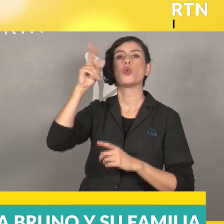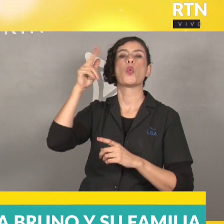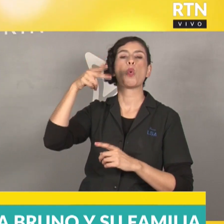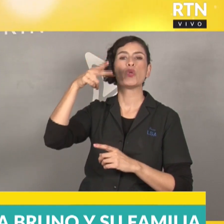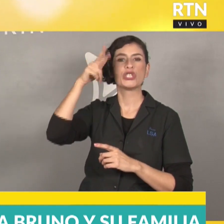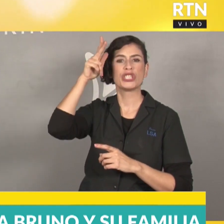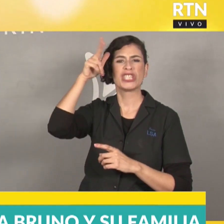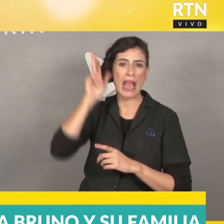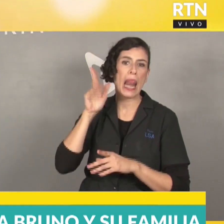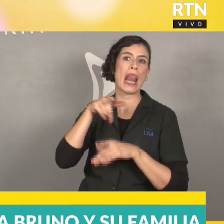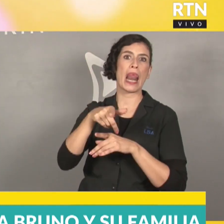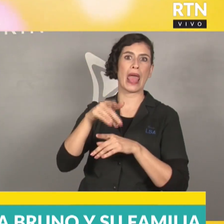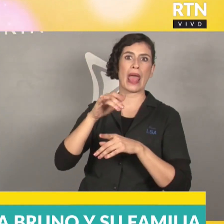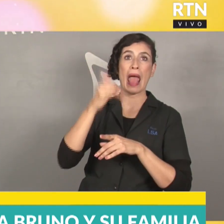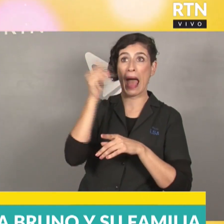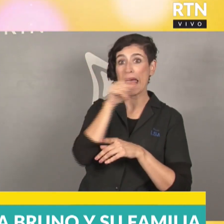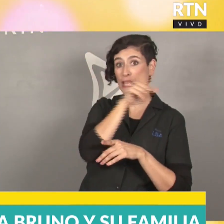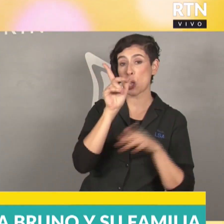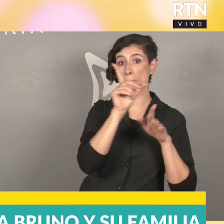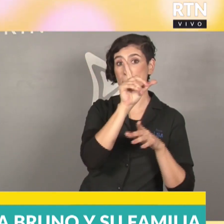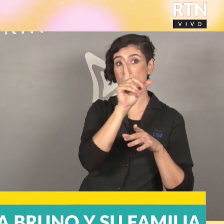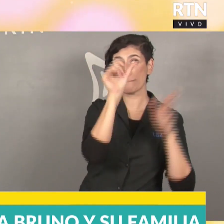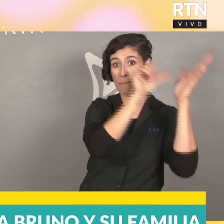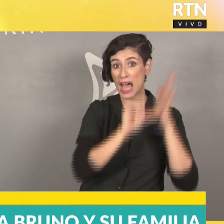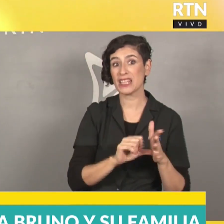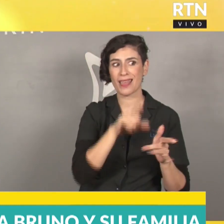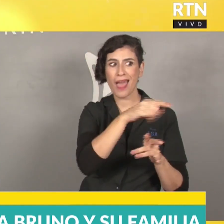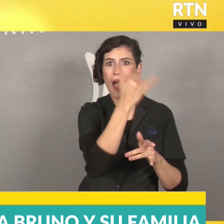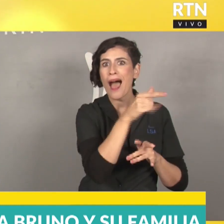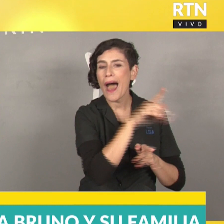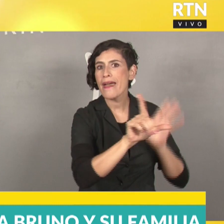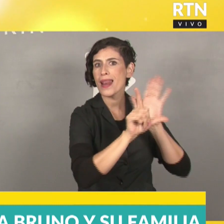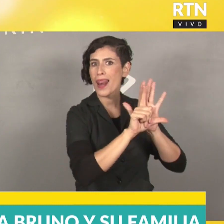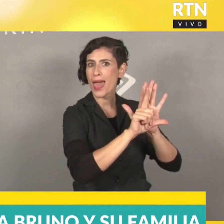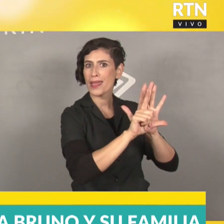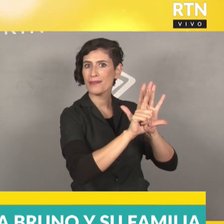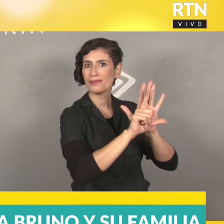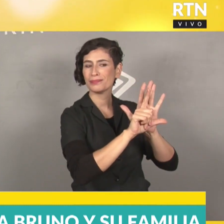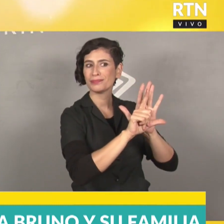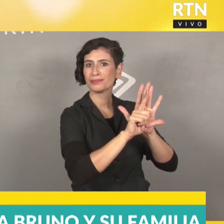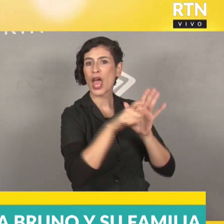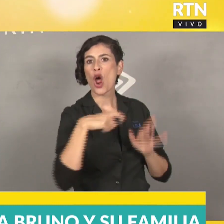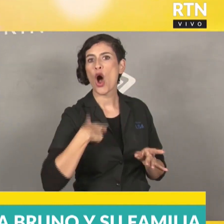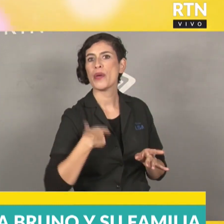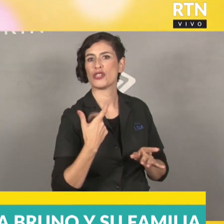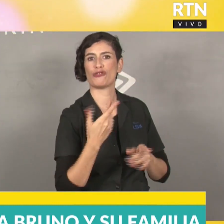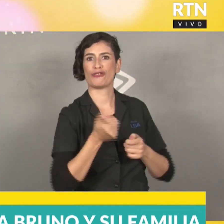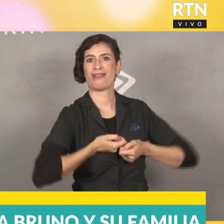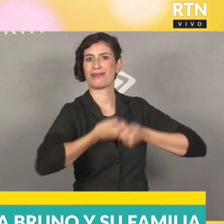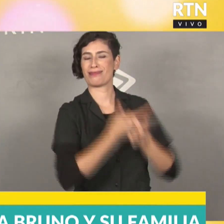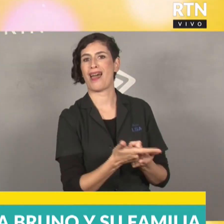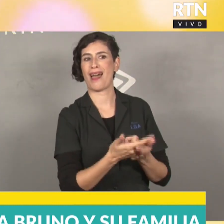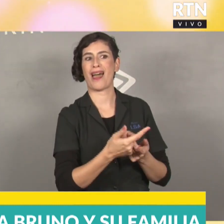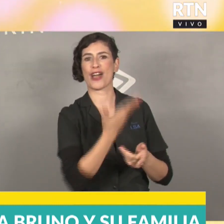de la persona cuidadora está establecido. En otros países está establecido está ya como establecido, las obras sociales lo cubren,